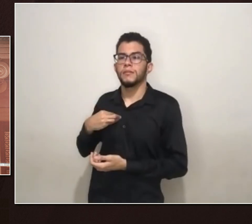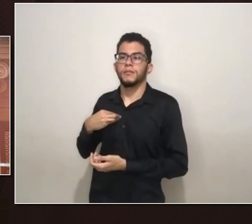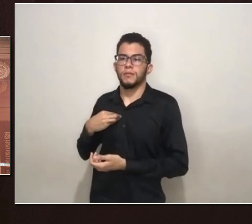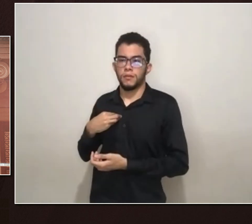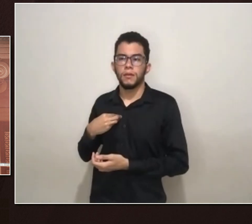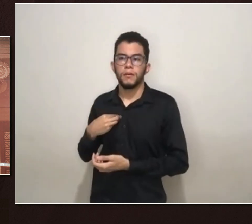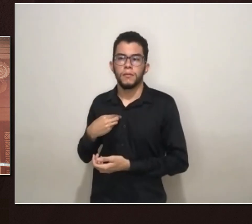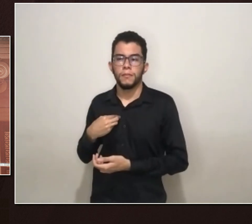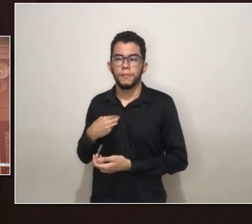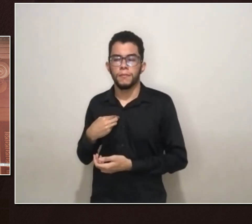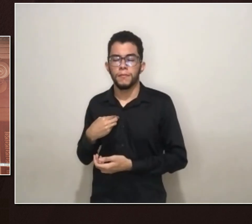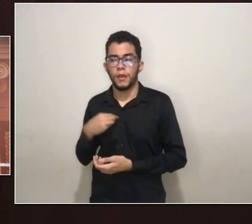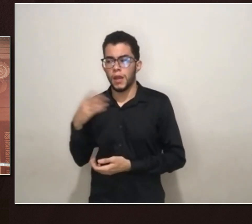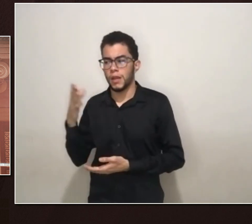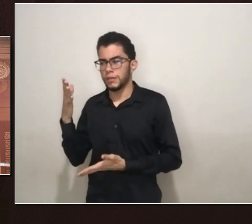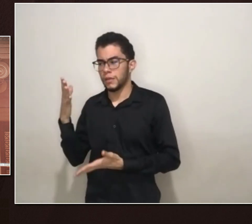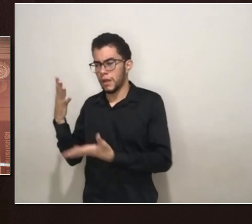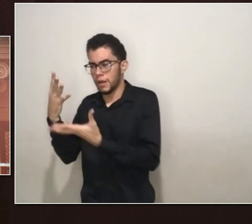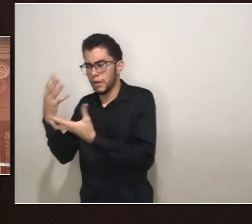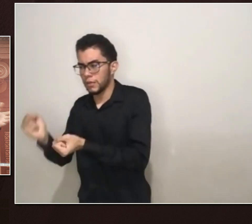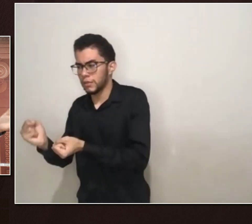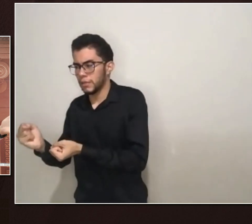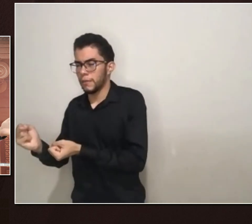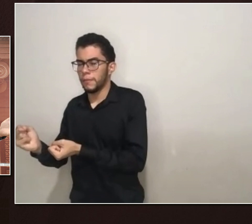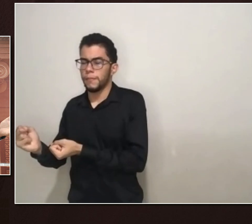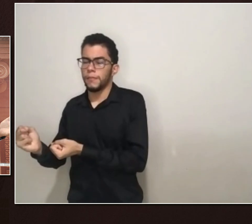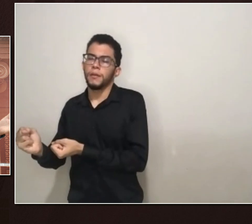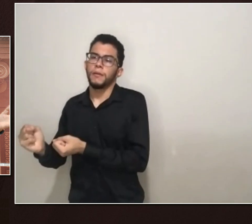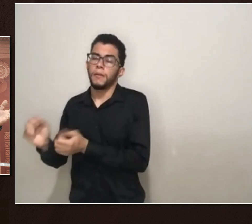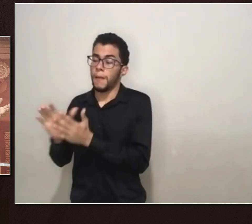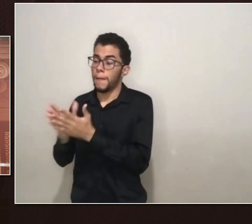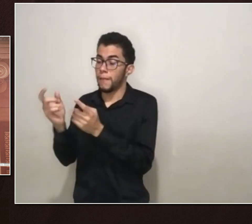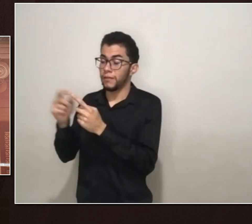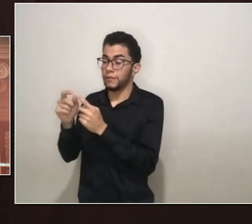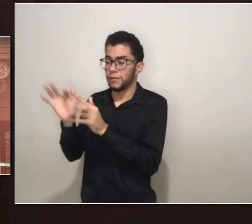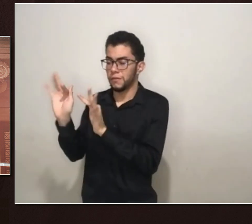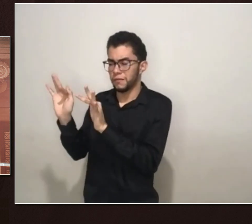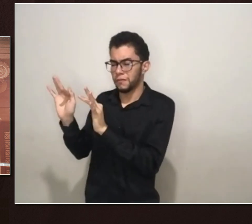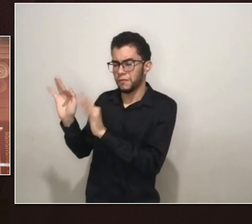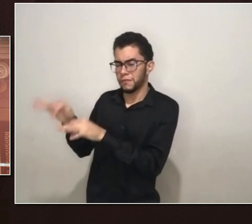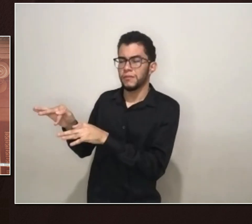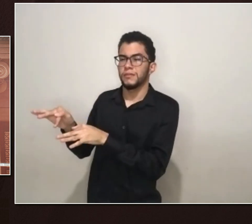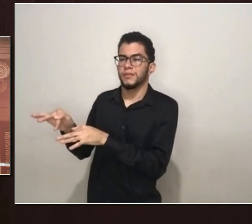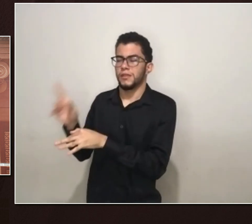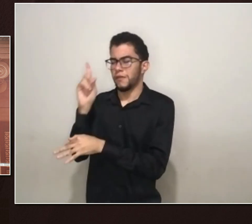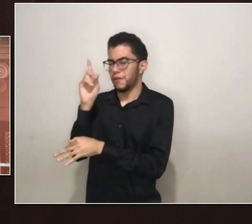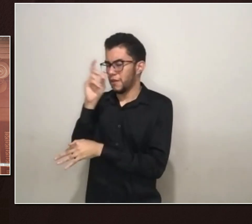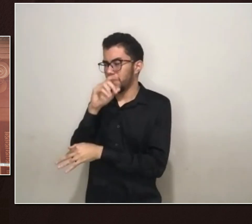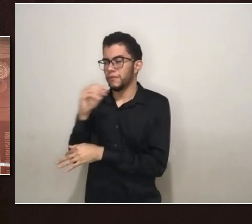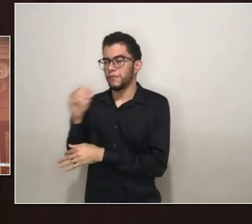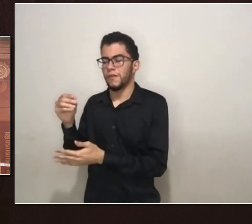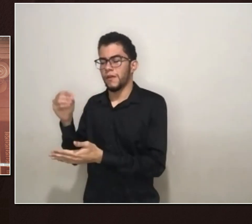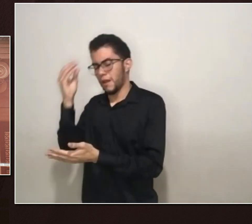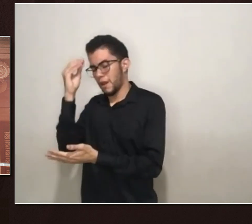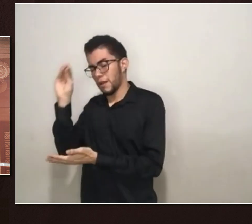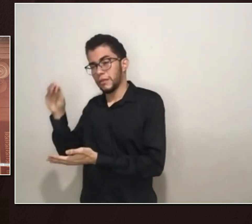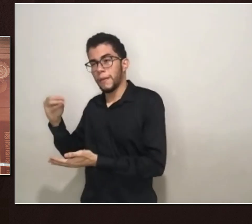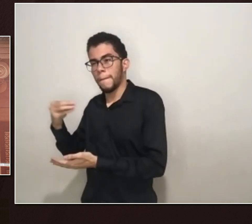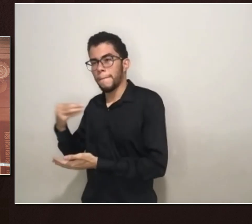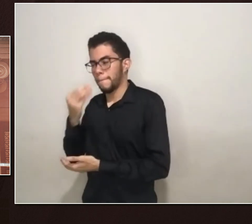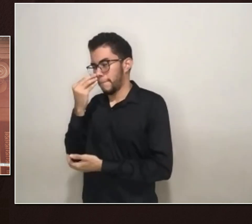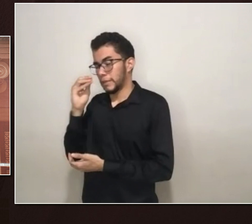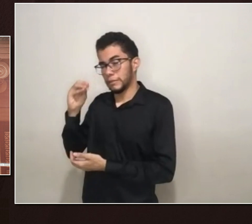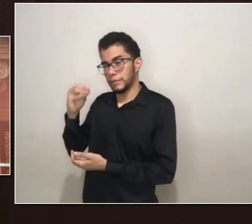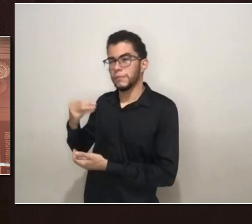palavra, eles foram fiéis à palavra, mas no fim das contas, na hora mais crítica, eles abandonaram a